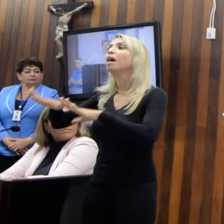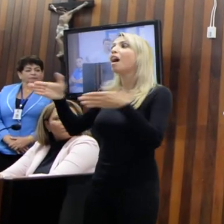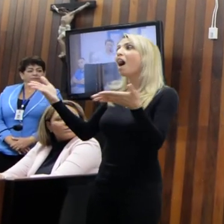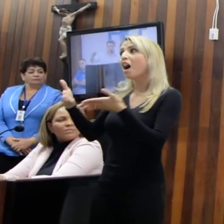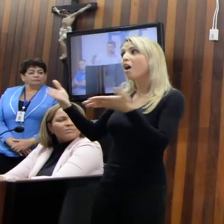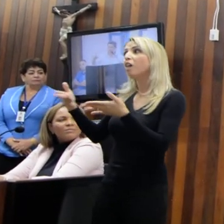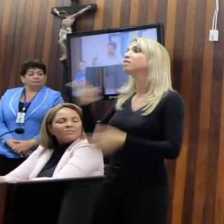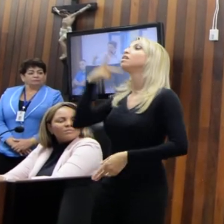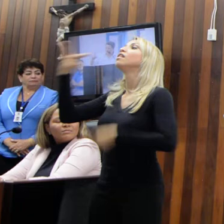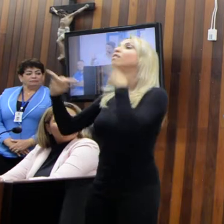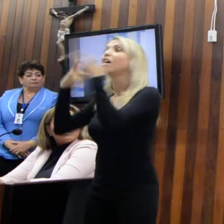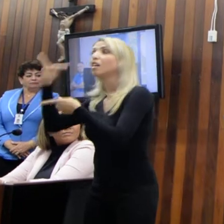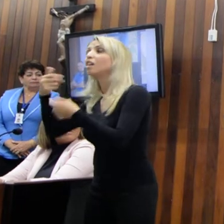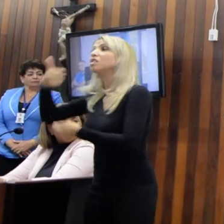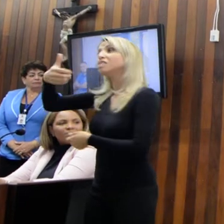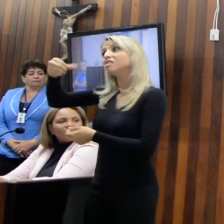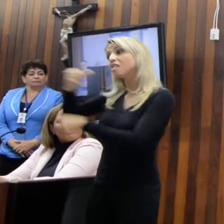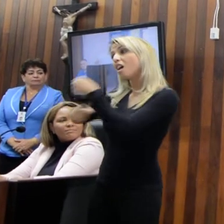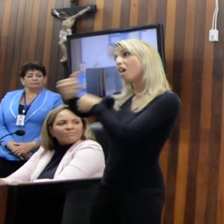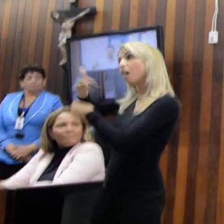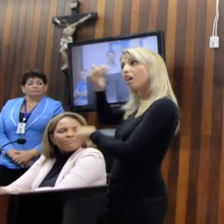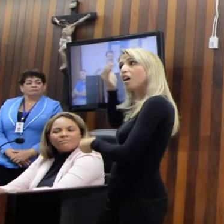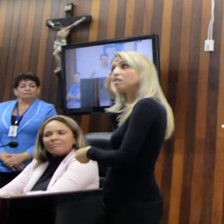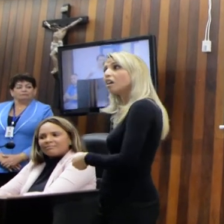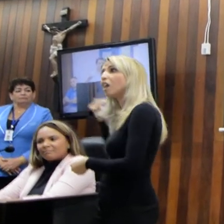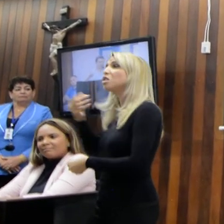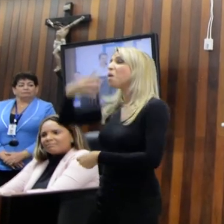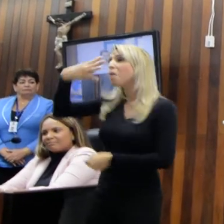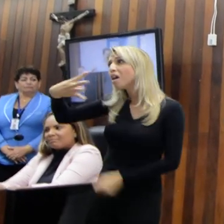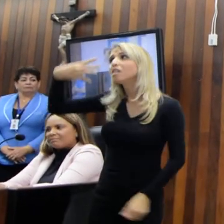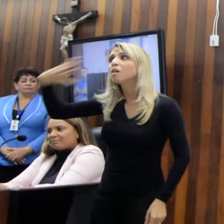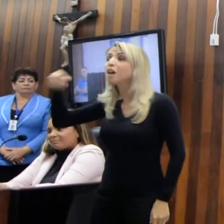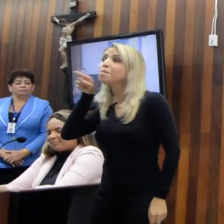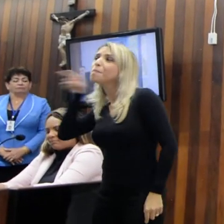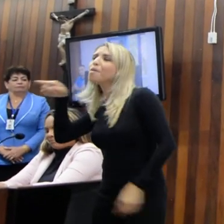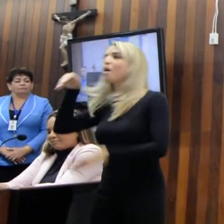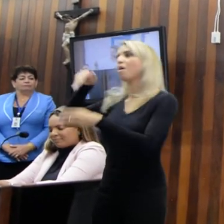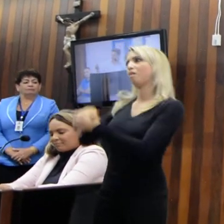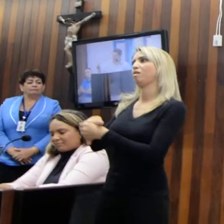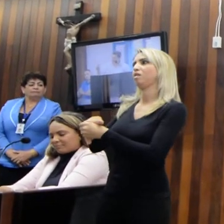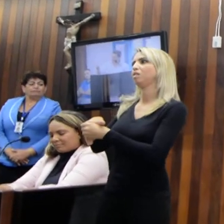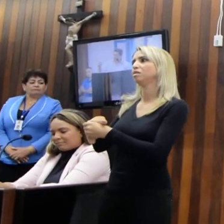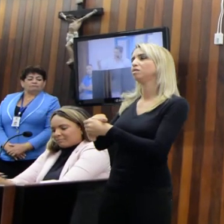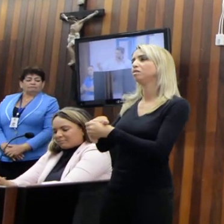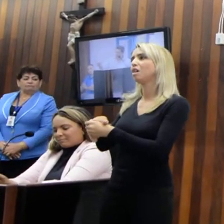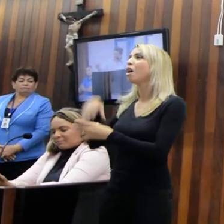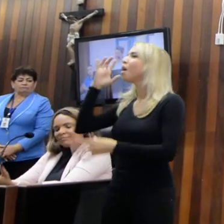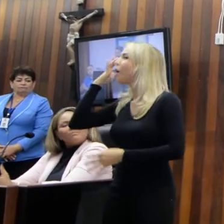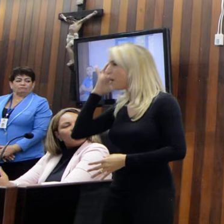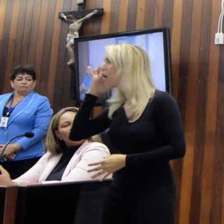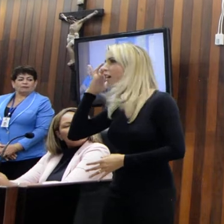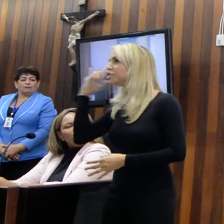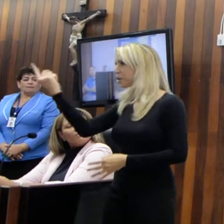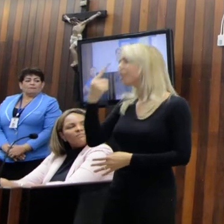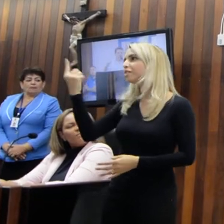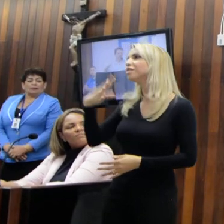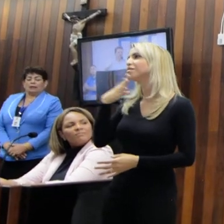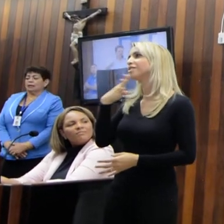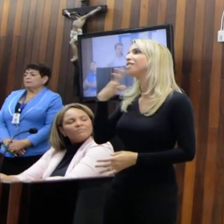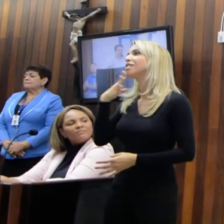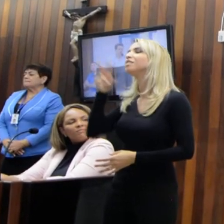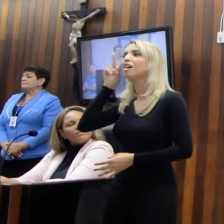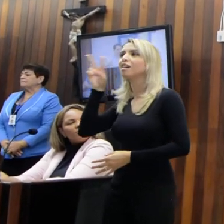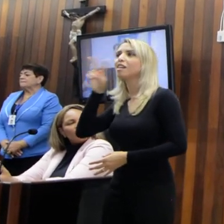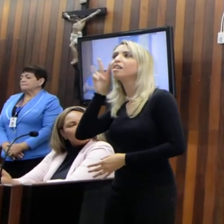de 16 anos atrás, com 44 mil votos. E eu acho que alguns se recordam,